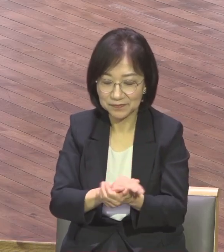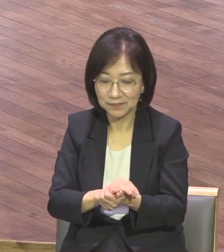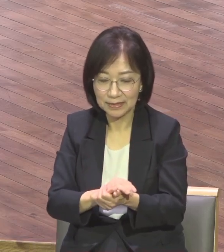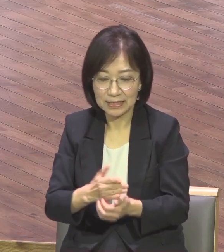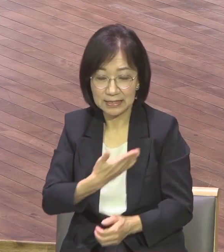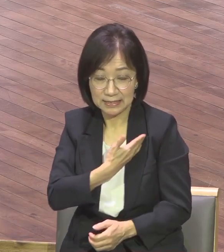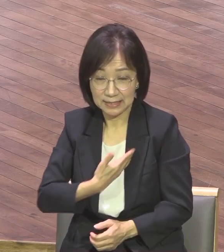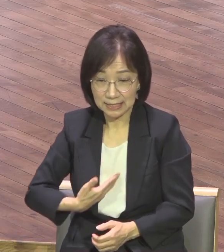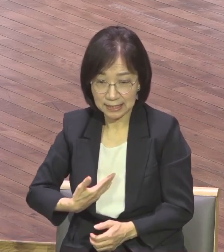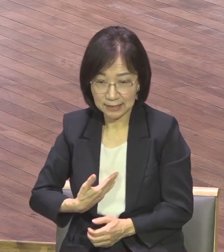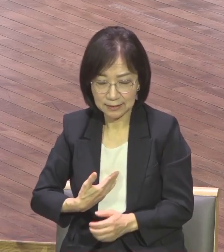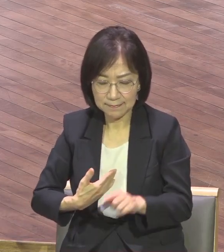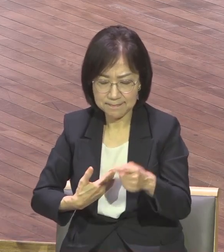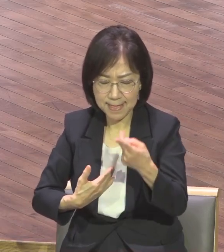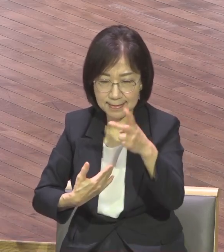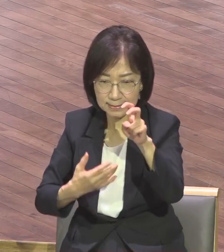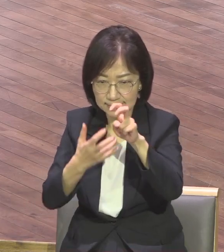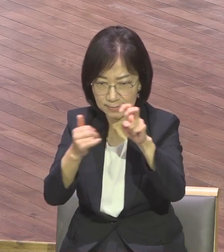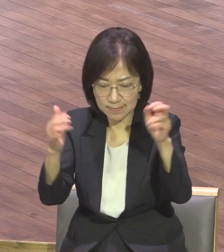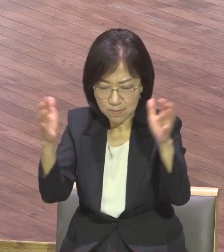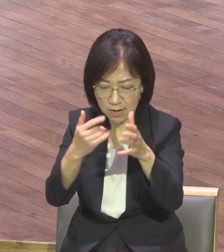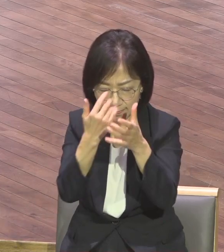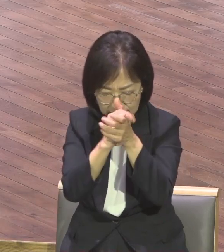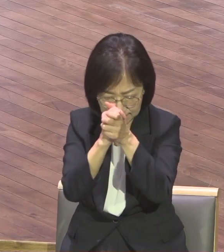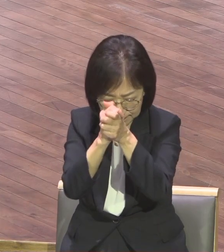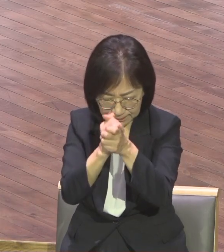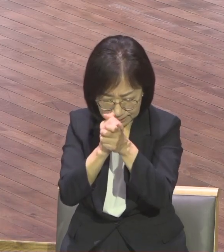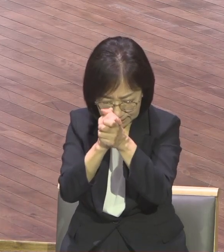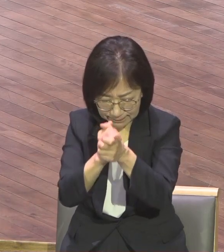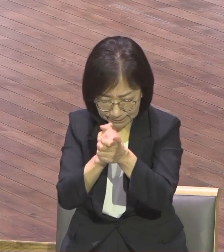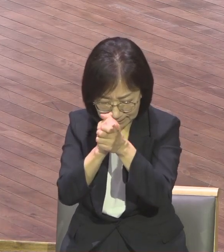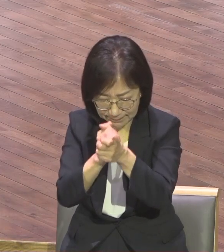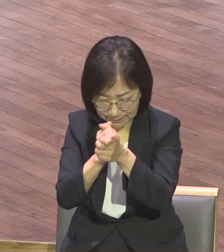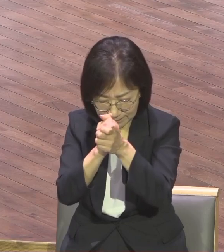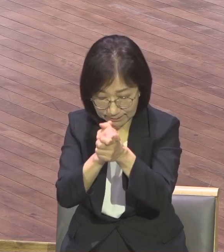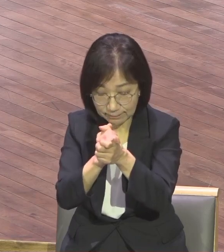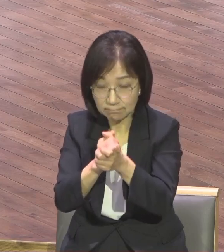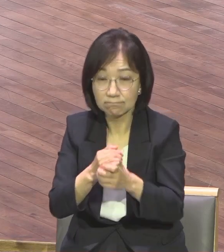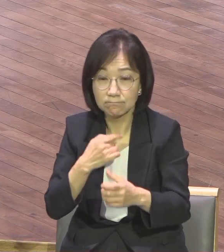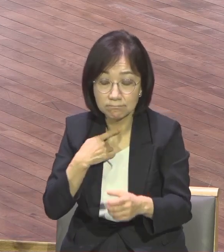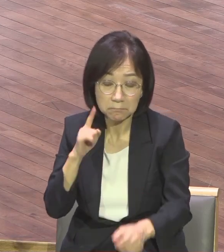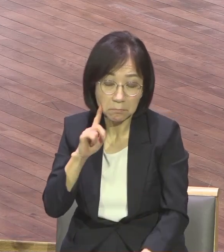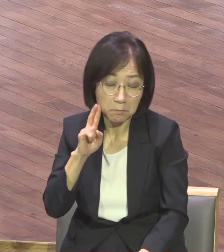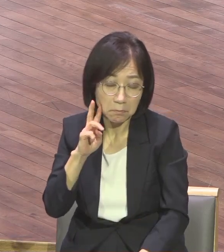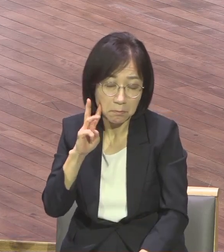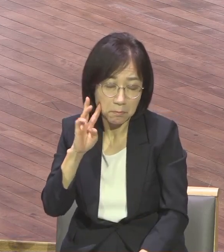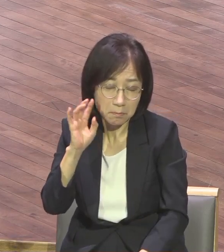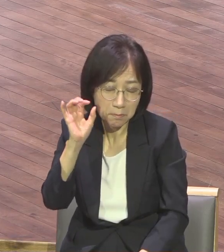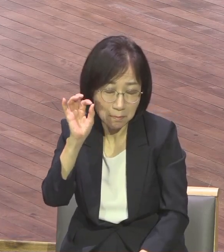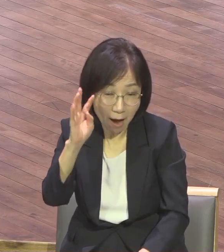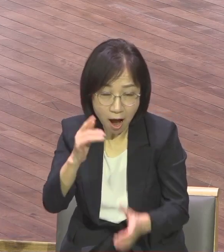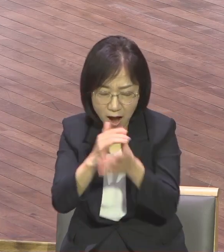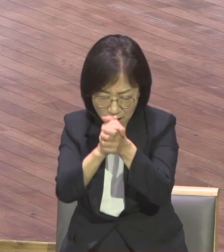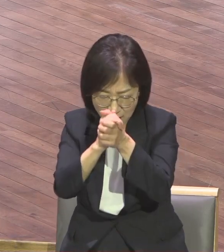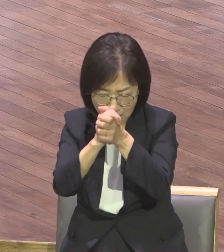제자들이 모여 그냥 염려 걱정 속에 기도하니까 막 성령이 임하게 되니까 마음을